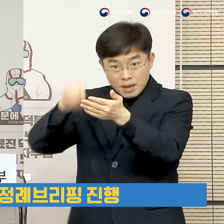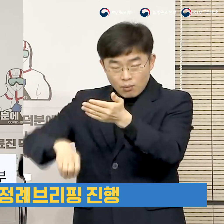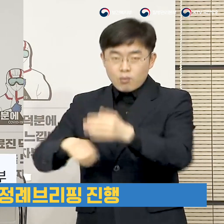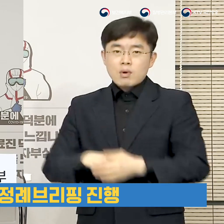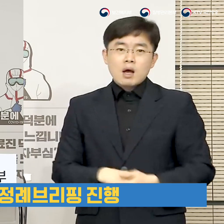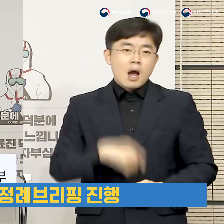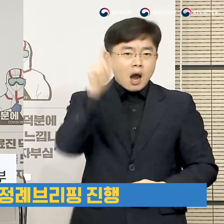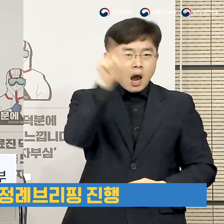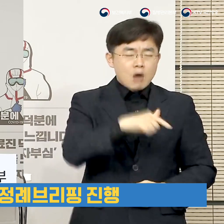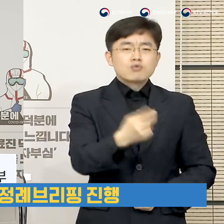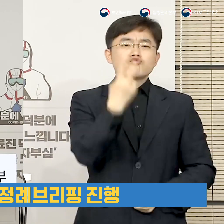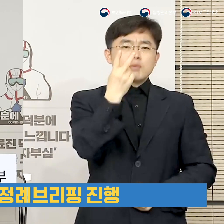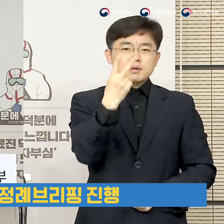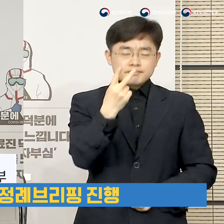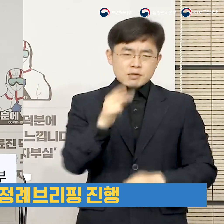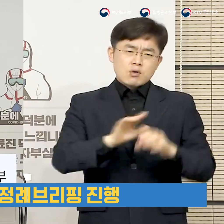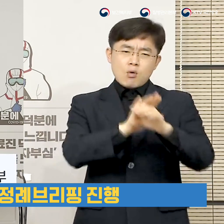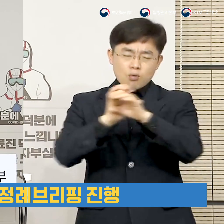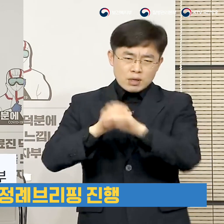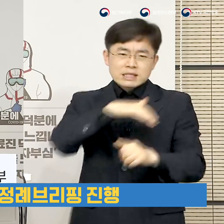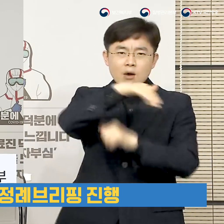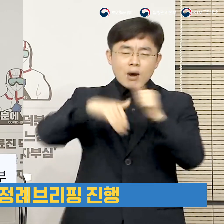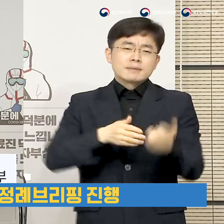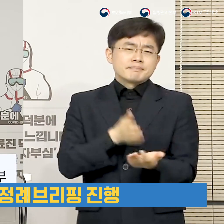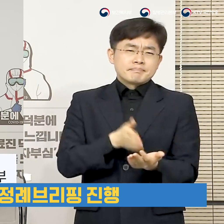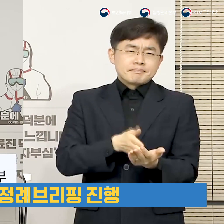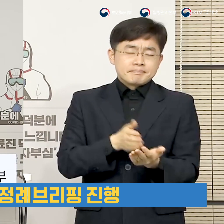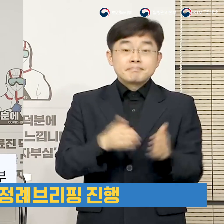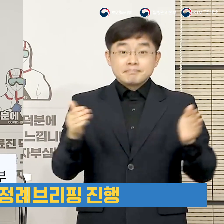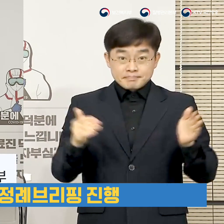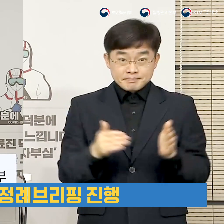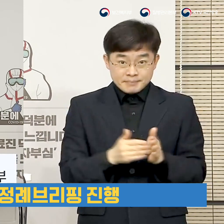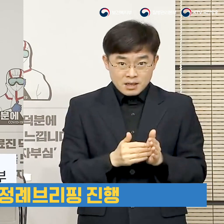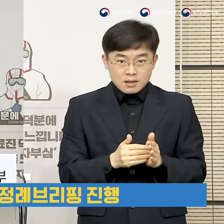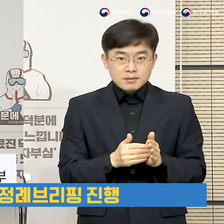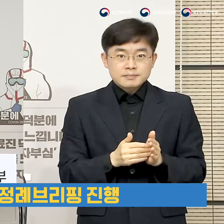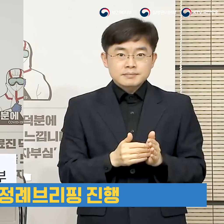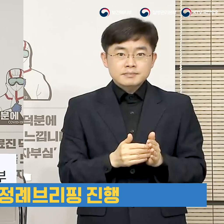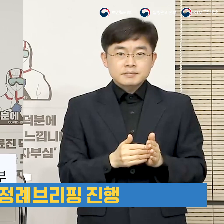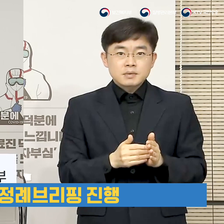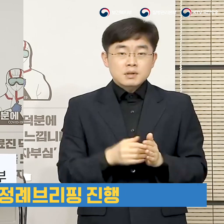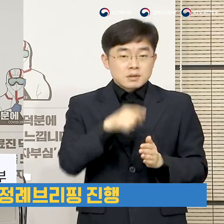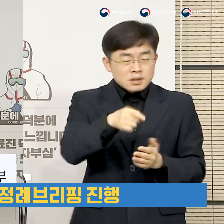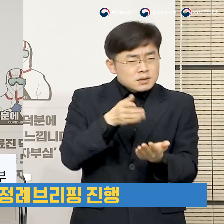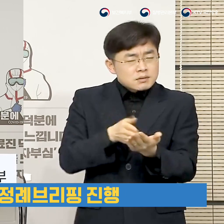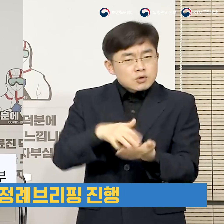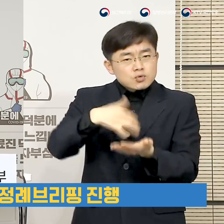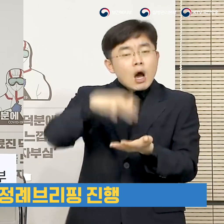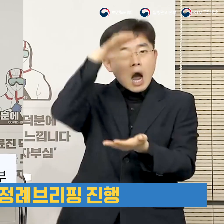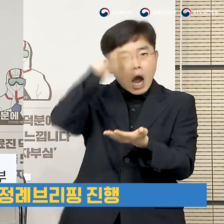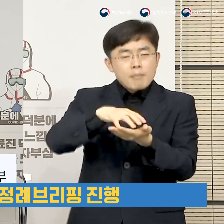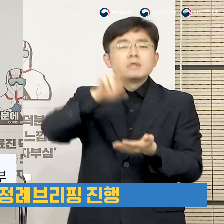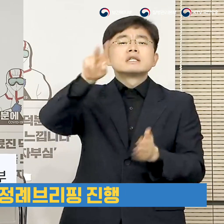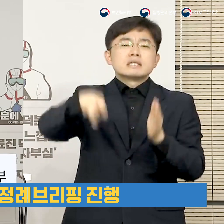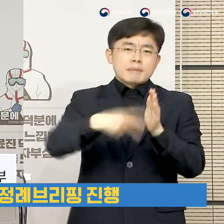정례 브리핑을 진행한 이후 오늘 오후 중앙방역대책본부 브리핑이 200회가